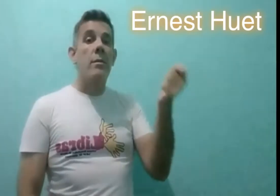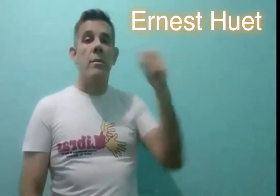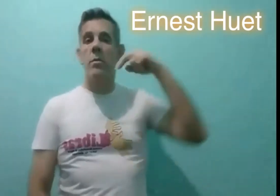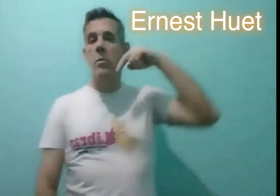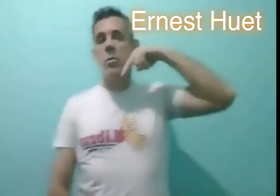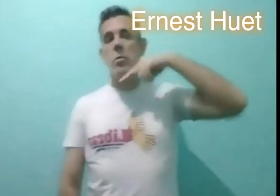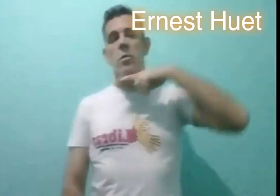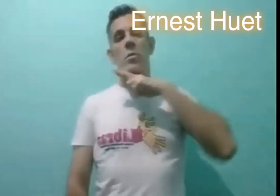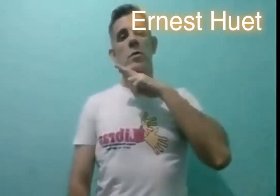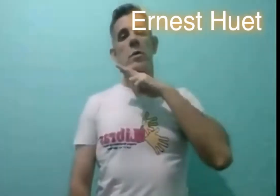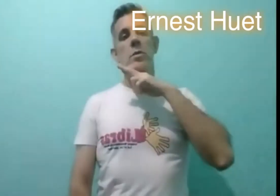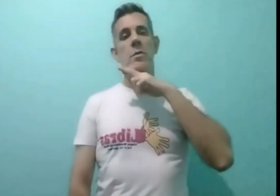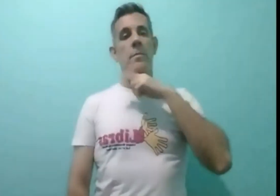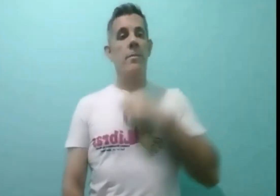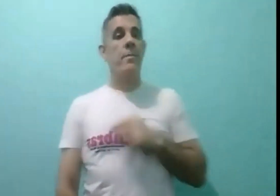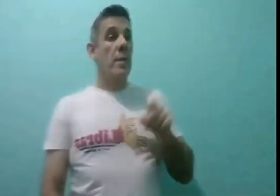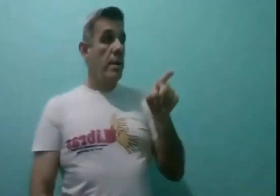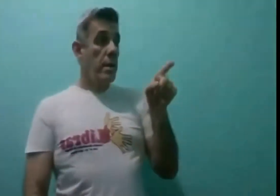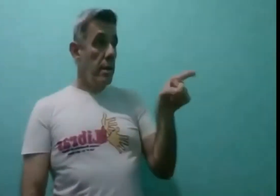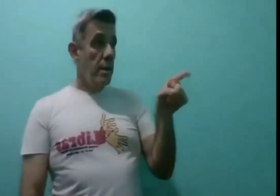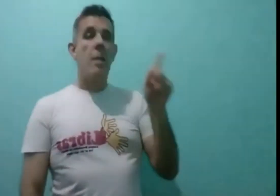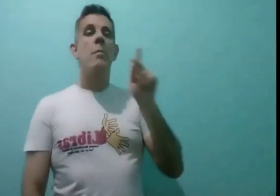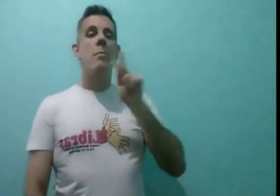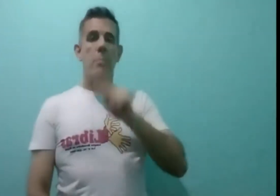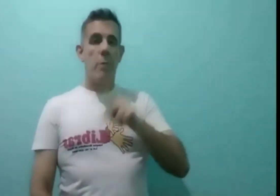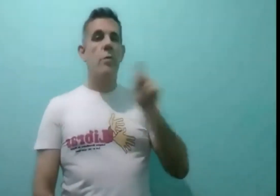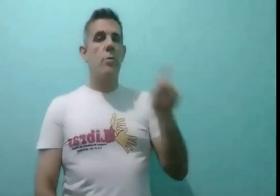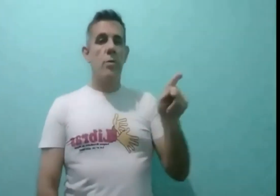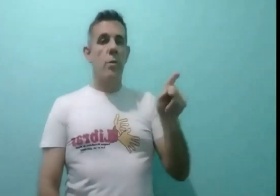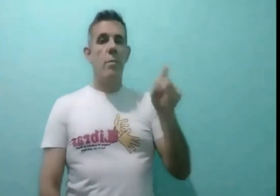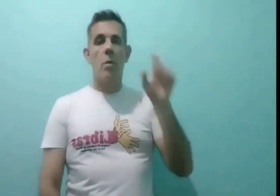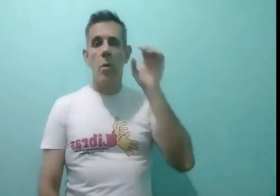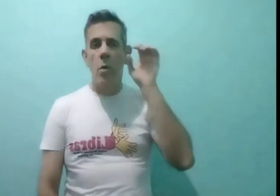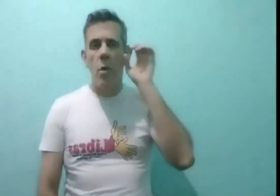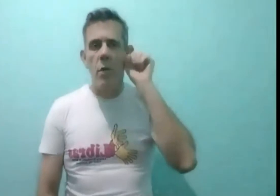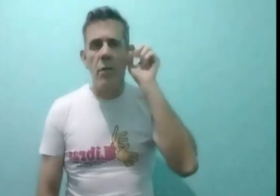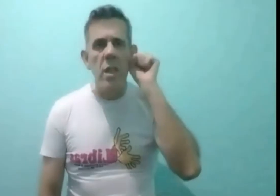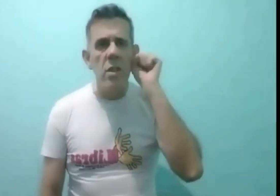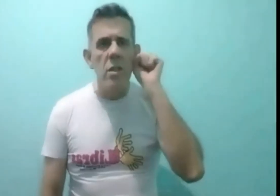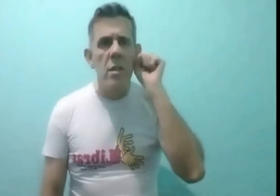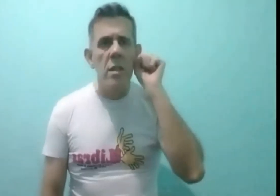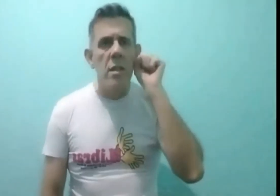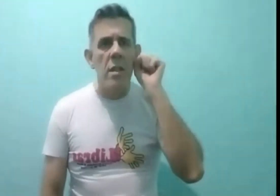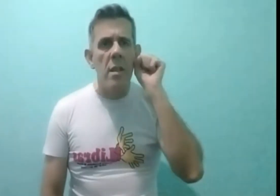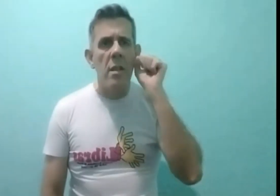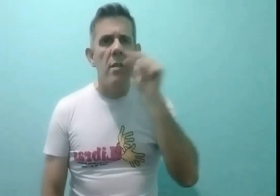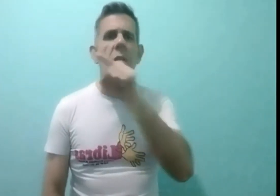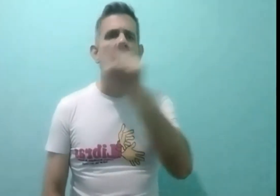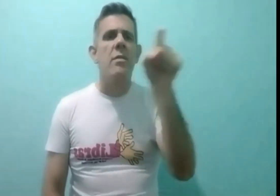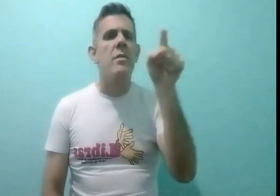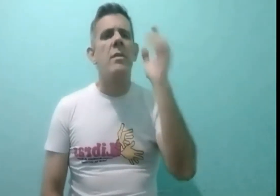e que tem esse sinal aqui, esse é o sinal do professor francês. E vocês pensam que ele